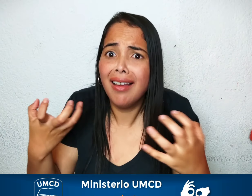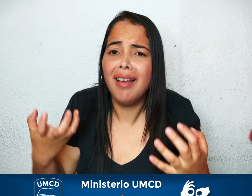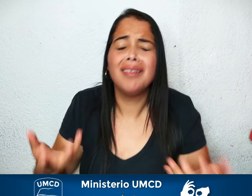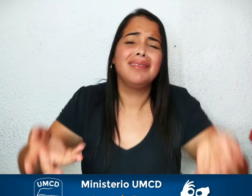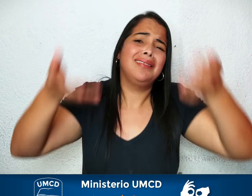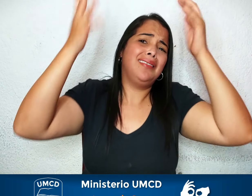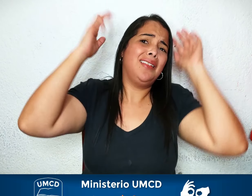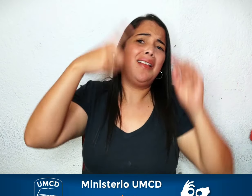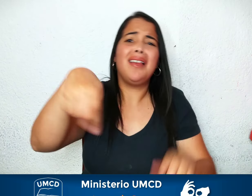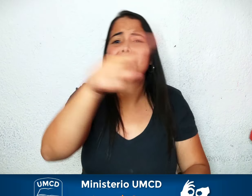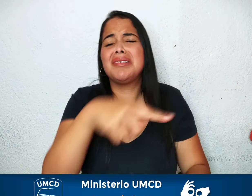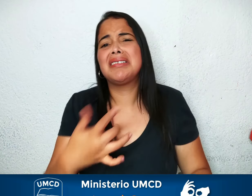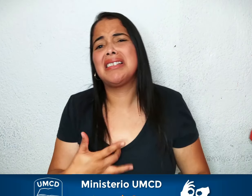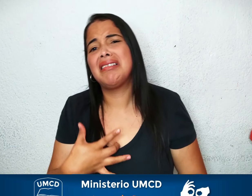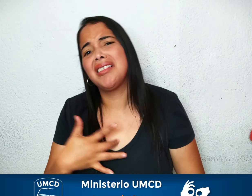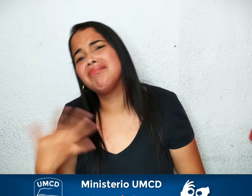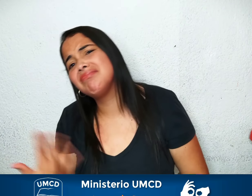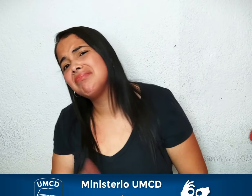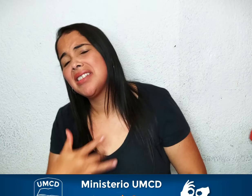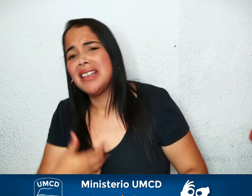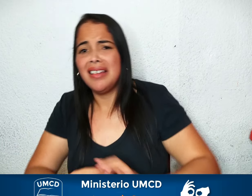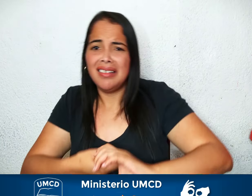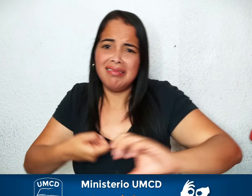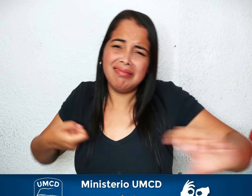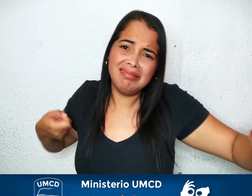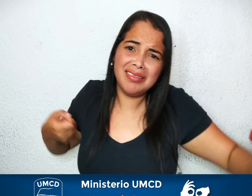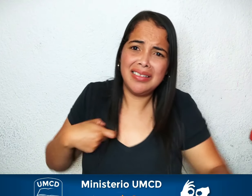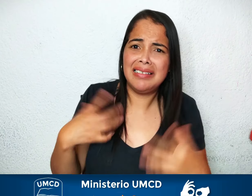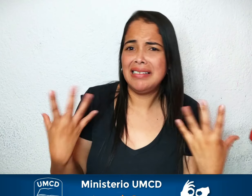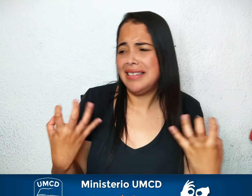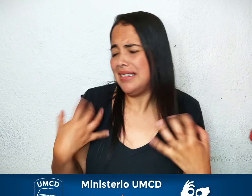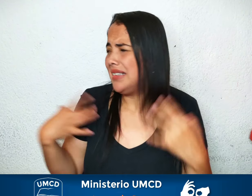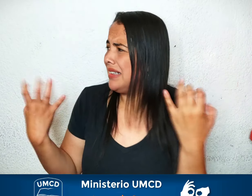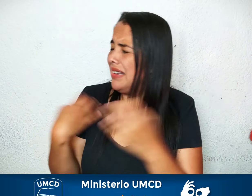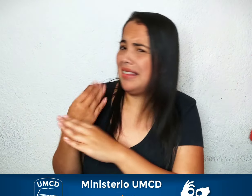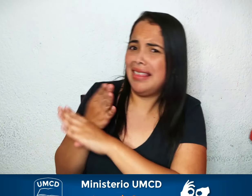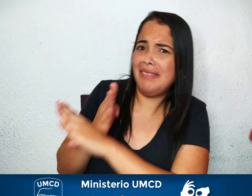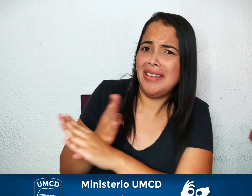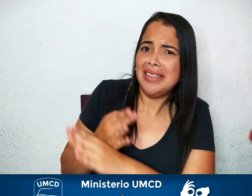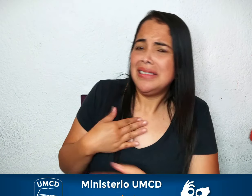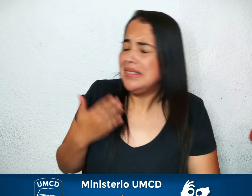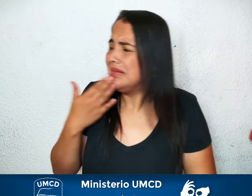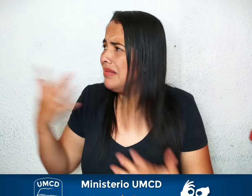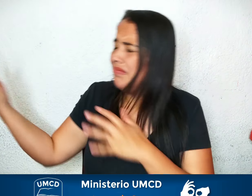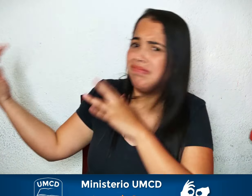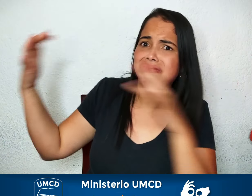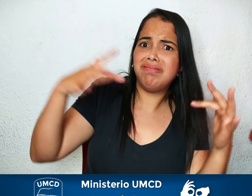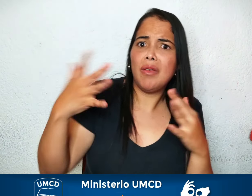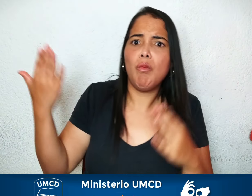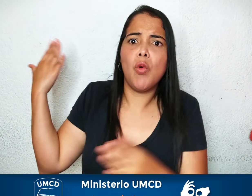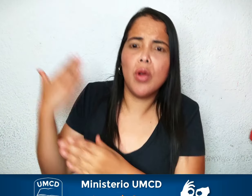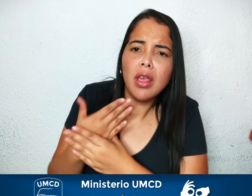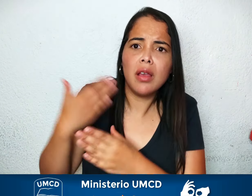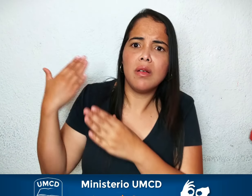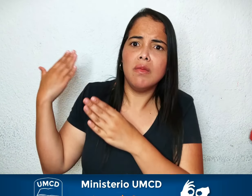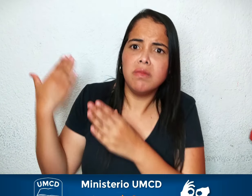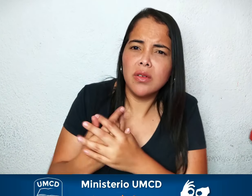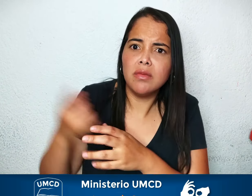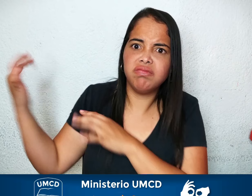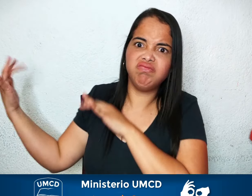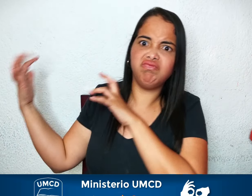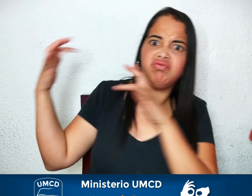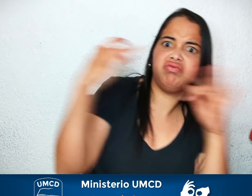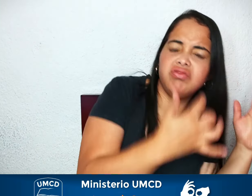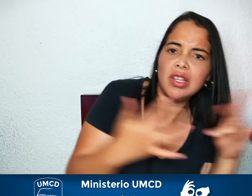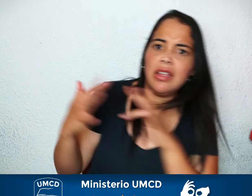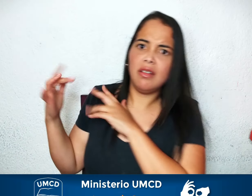querían destruirles, y ellos tuvieron que sacar sus espadas y tratar de defender desde adentro una y otra vez los